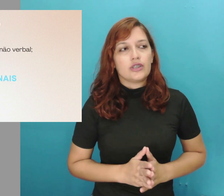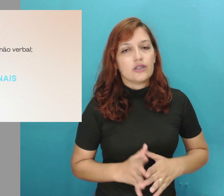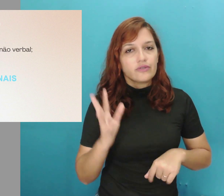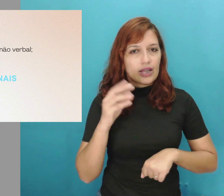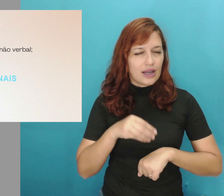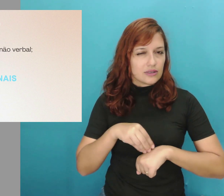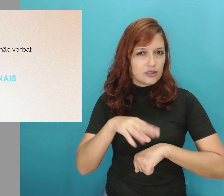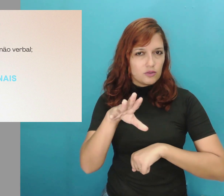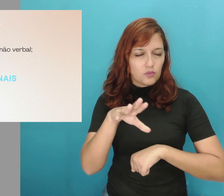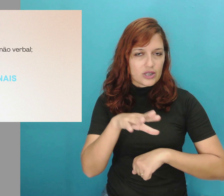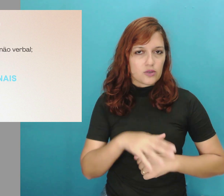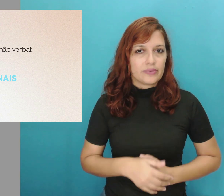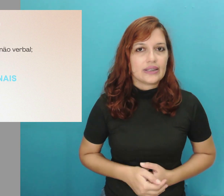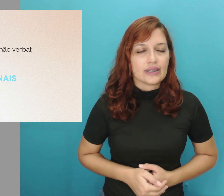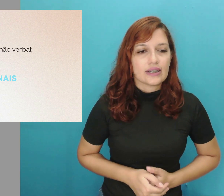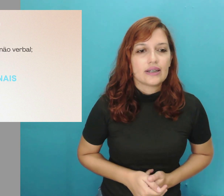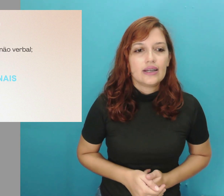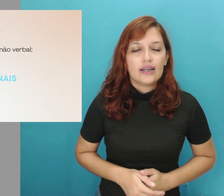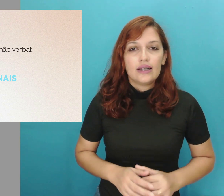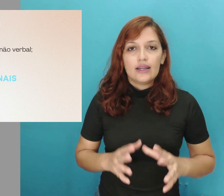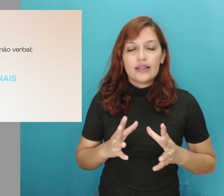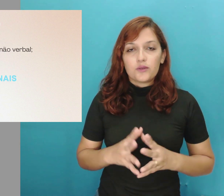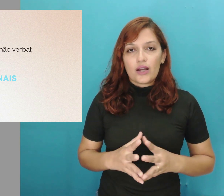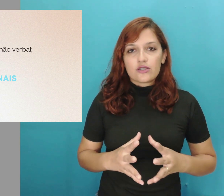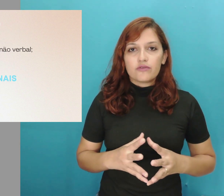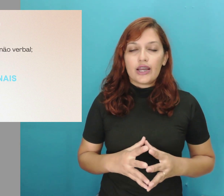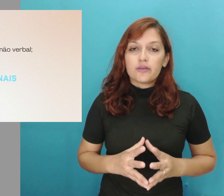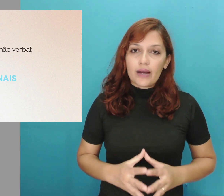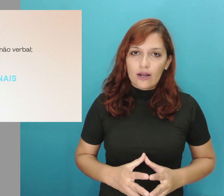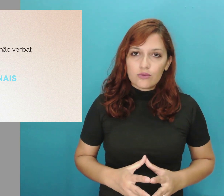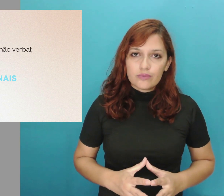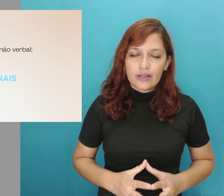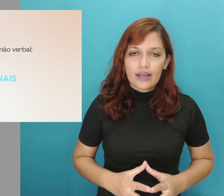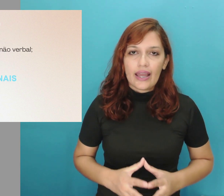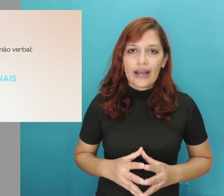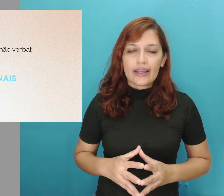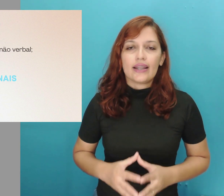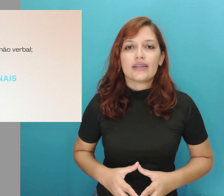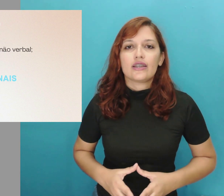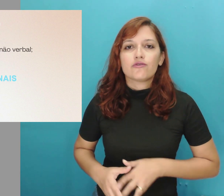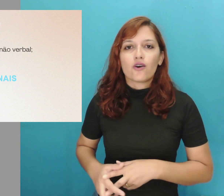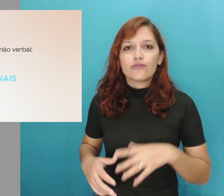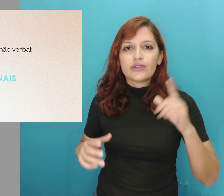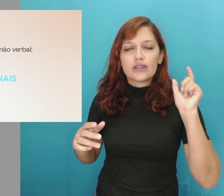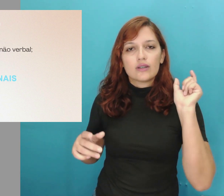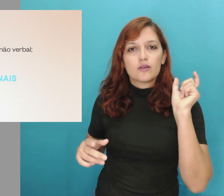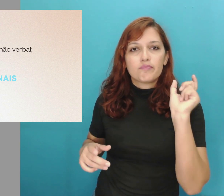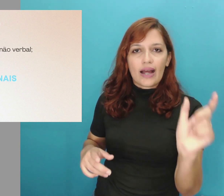eu vou dar uma super dica. Linguagem verbal é aquela que envolve